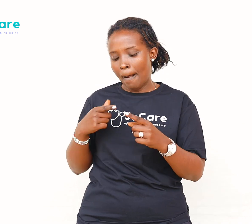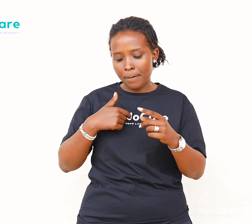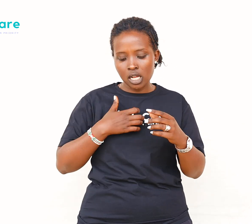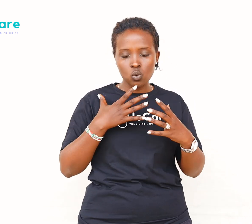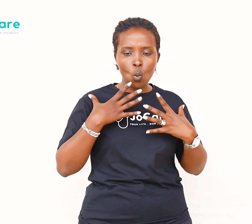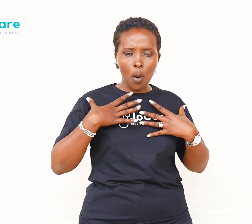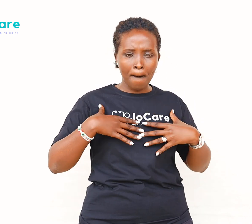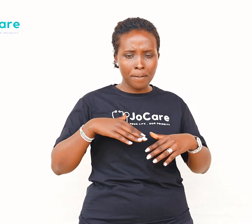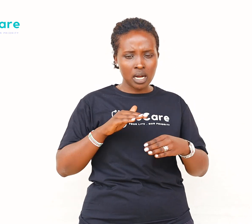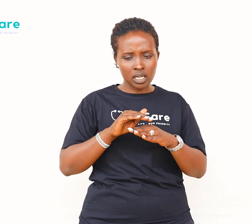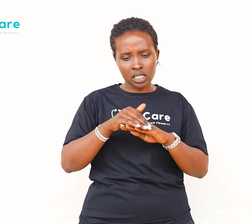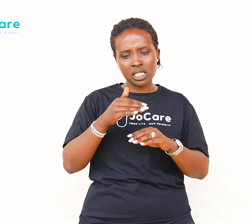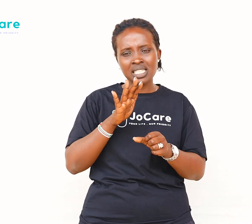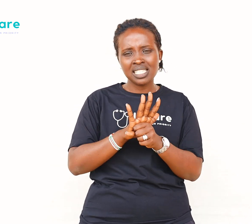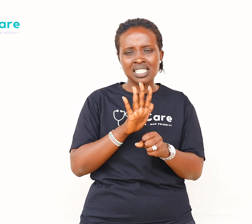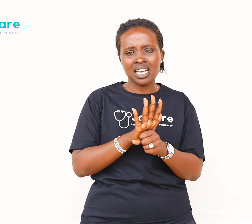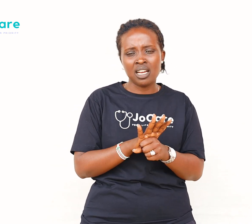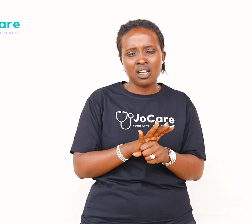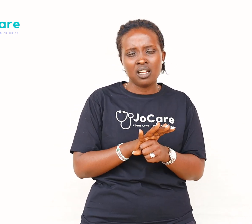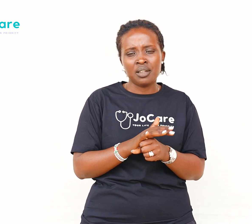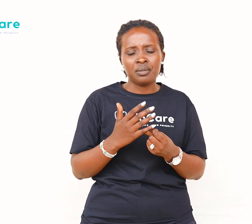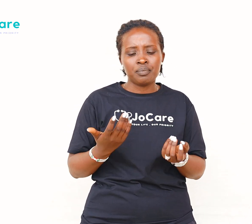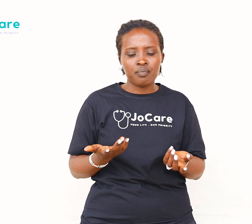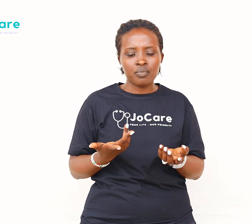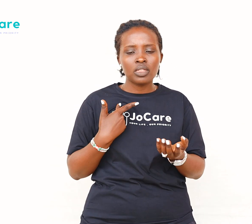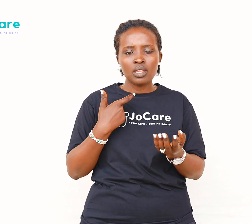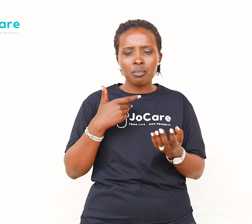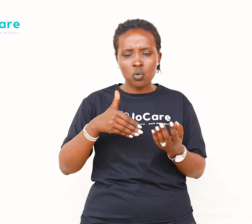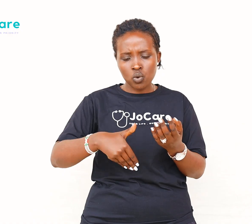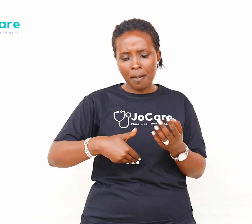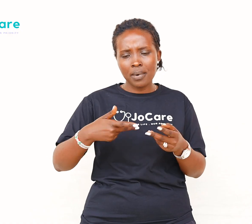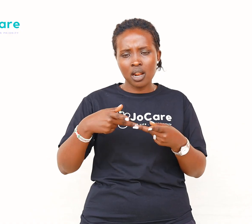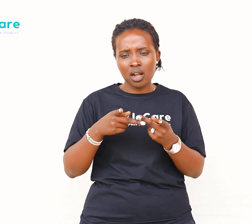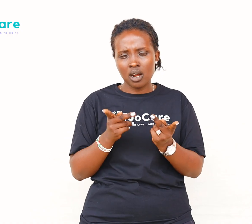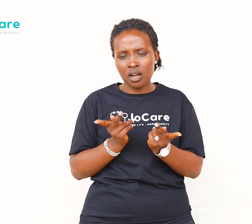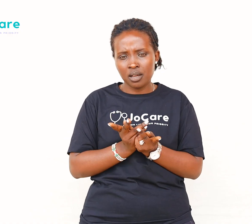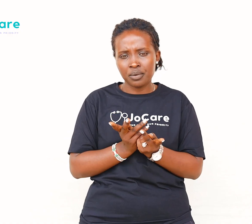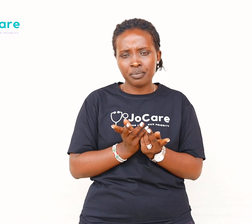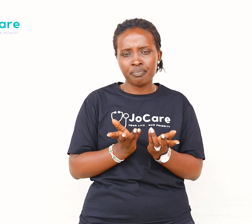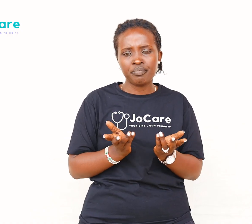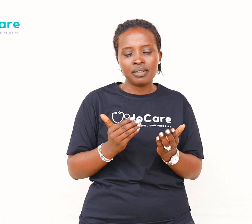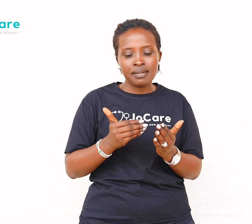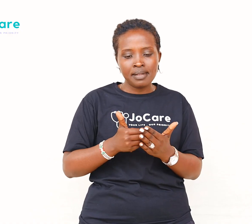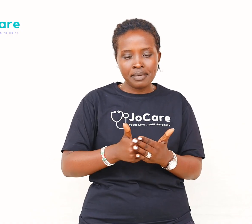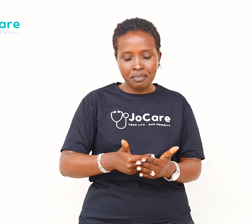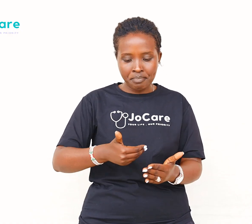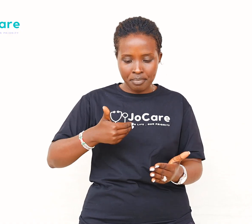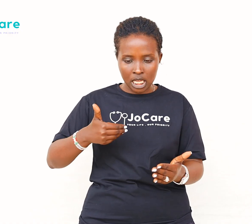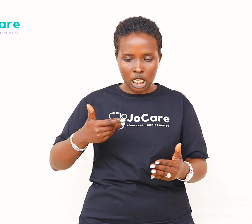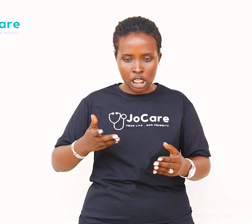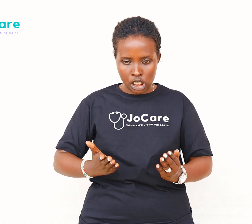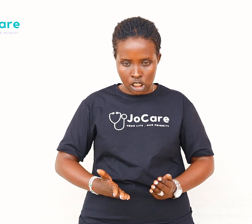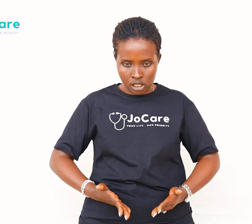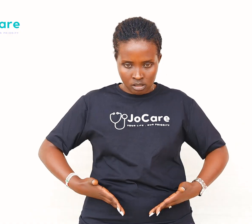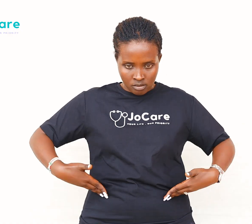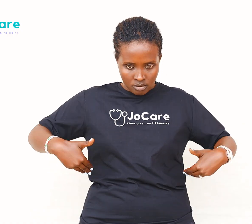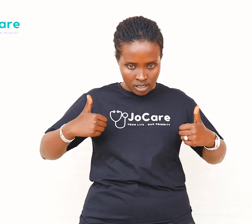rero n'ubundi akenshi ni ukuyambarira imbere y'umwenda w'imbere. Ego kimwe